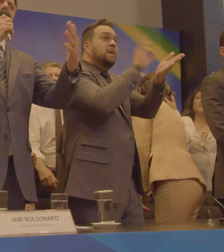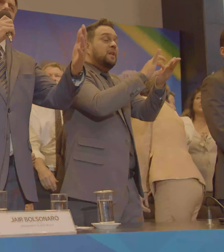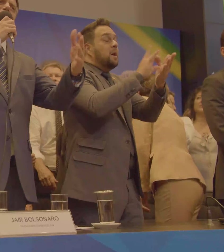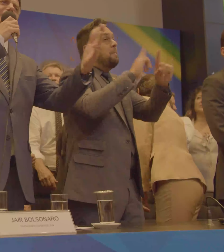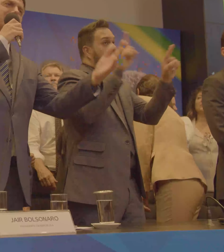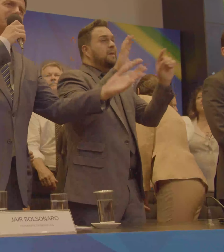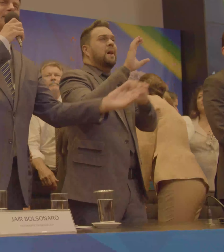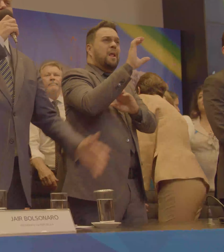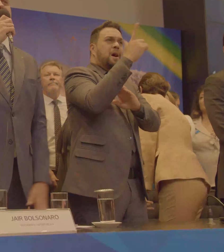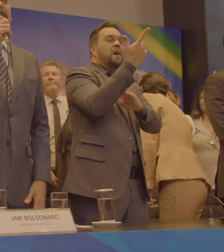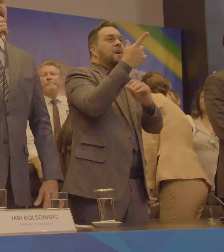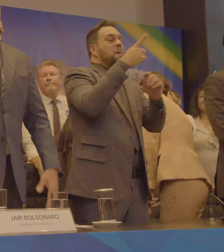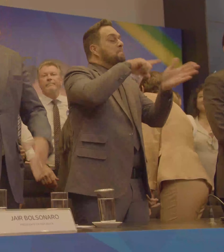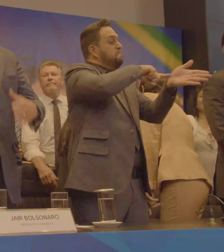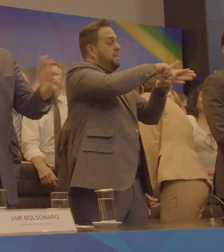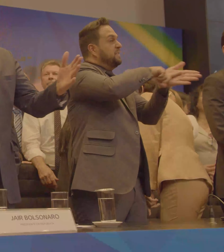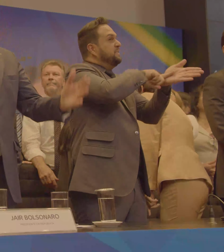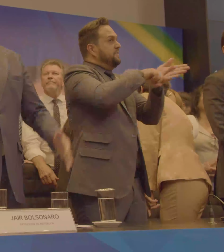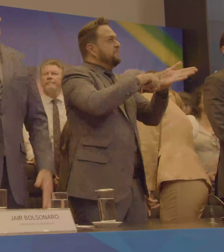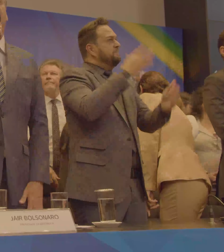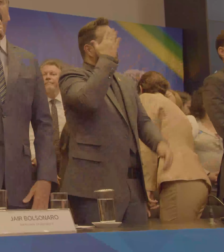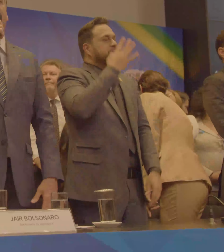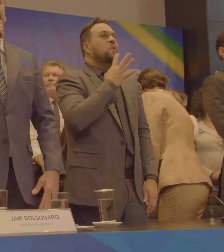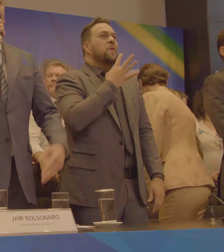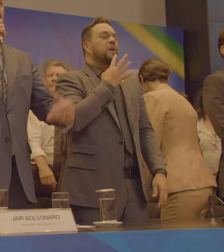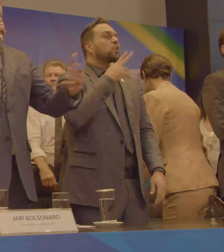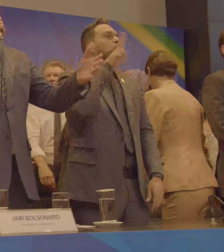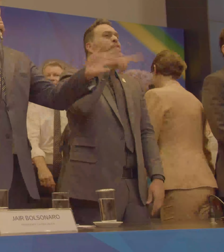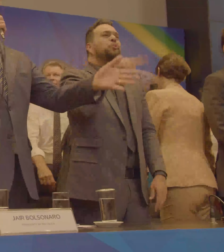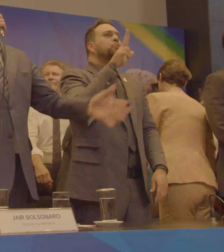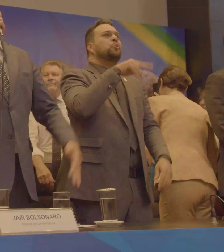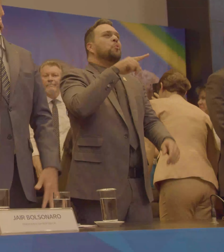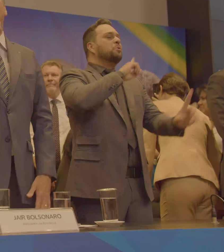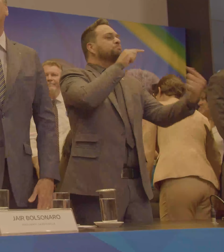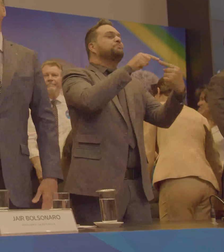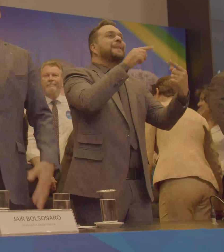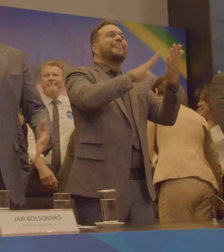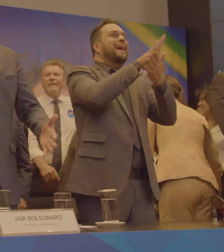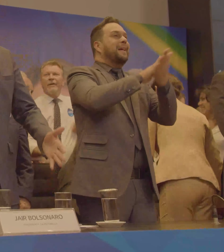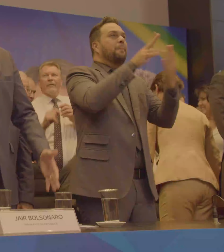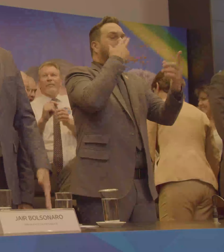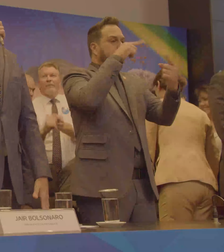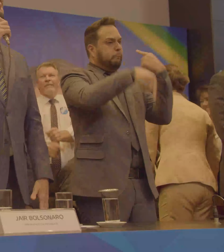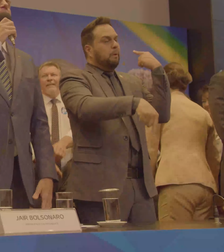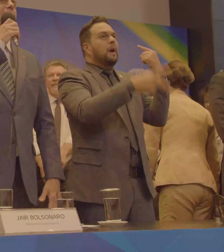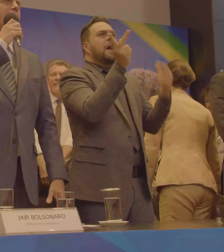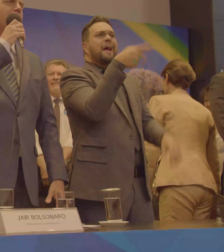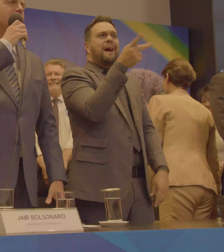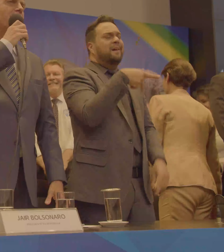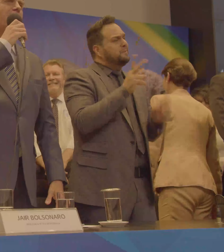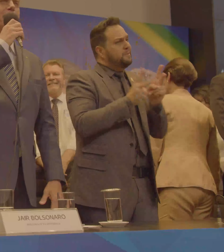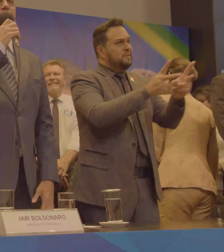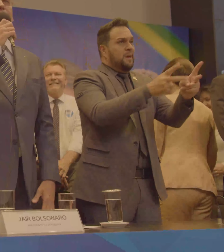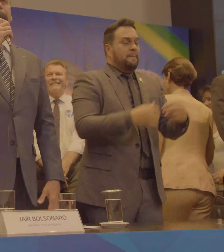exceto, obviamente, as pesquisas, que nunca acertaram nada e continuam errando. Um dia, quem sabe,